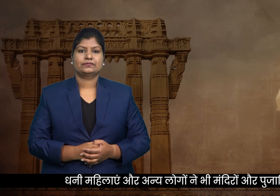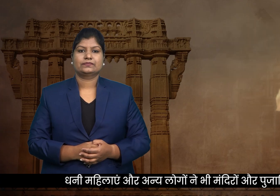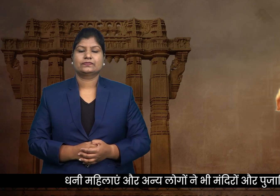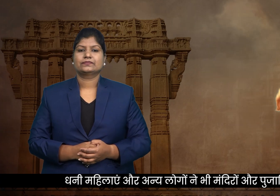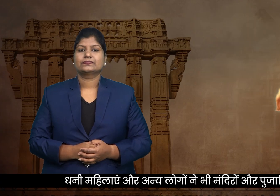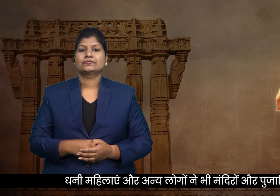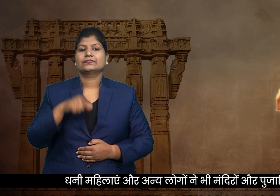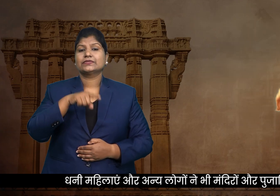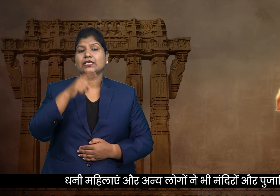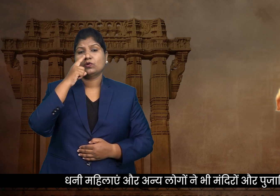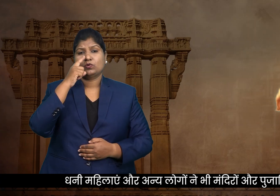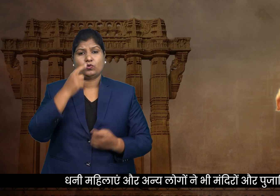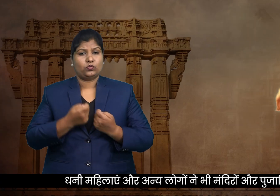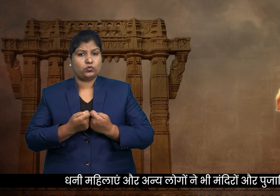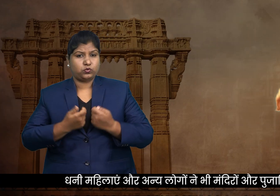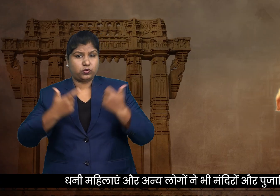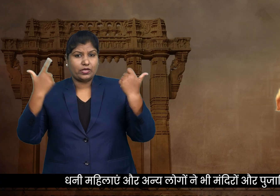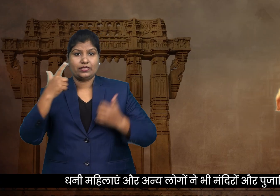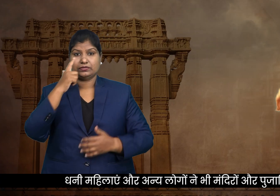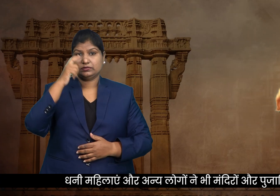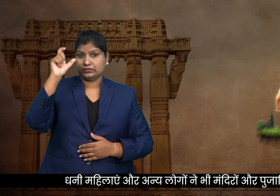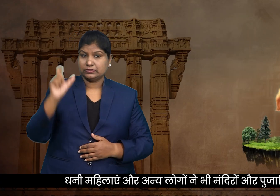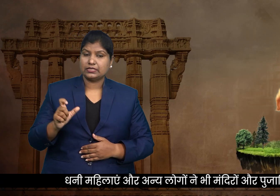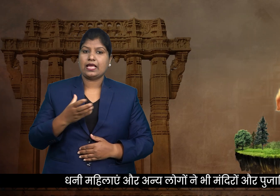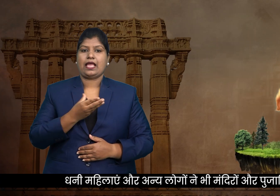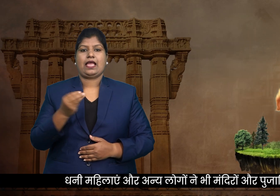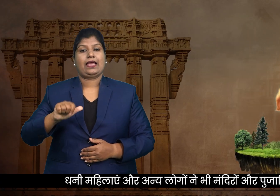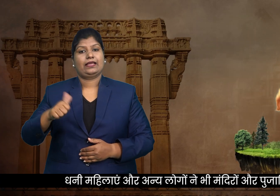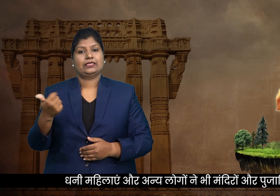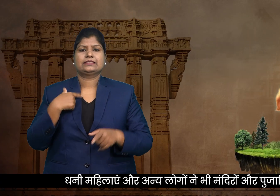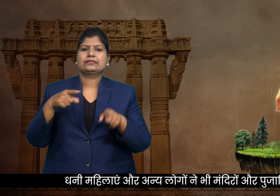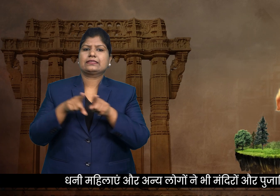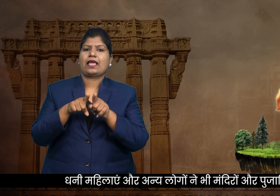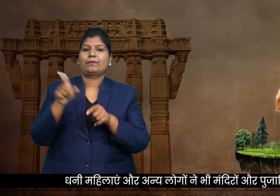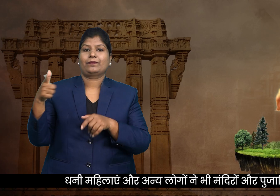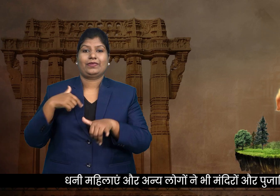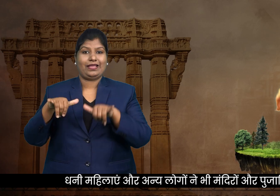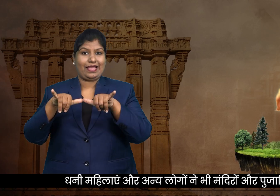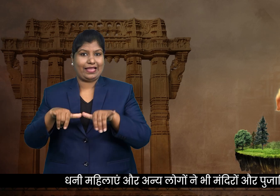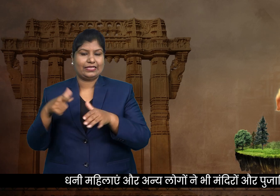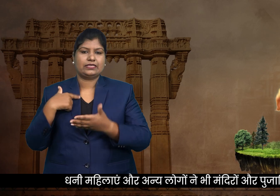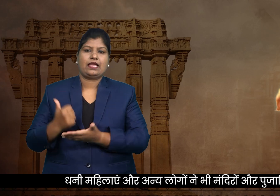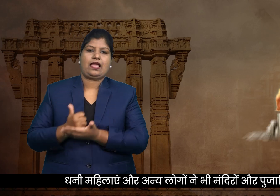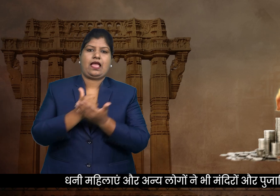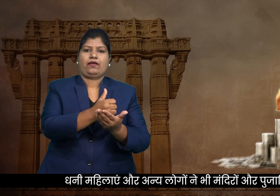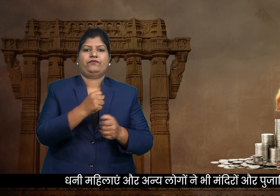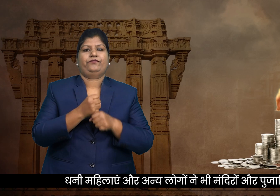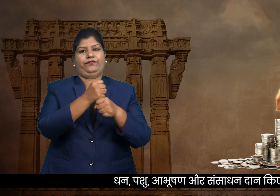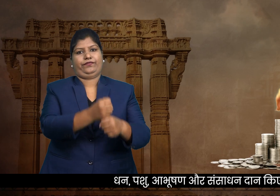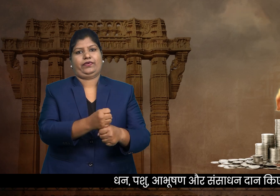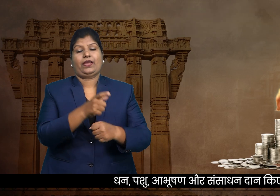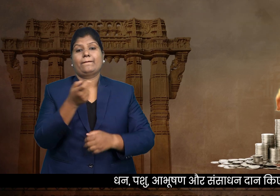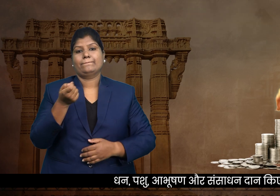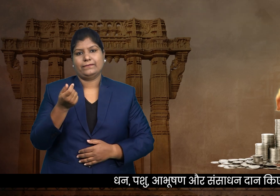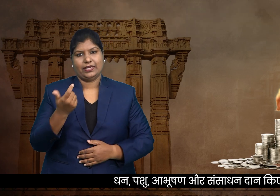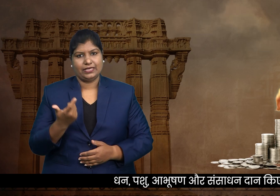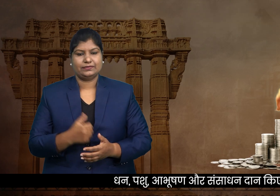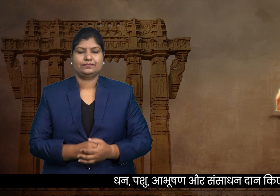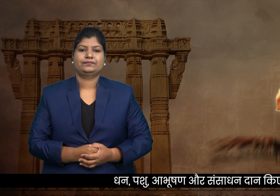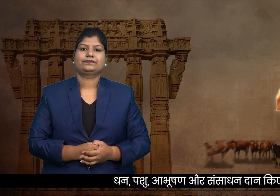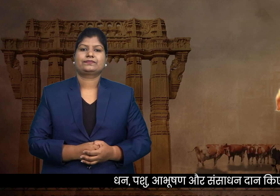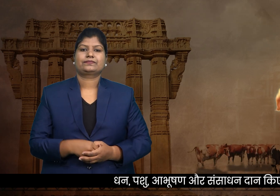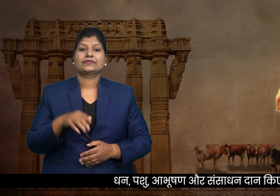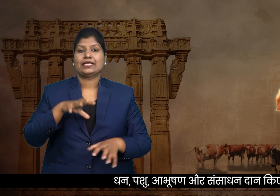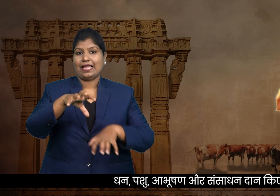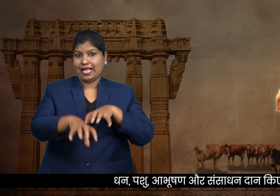धनी महिलाएं और अन्य लोगों ने भी मंदिरों और पुजारियों को भूमि, धन,